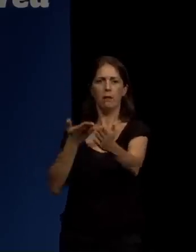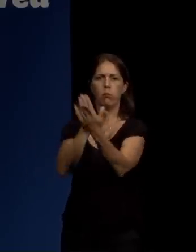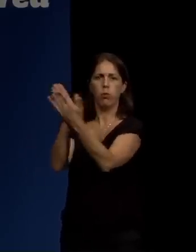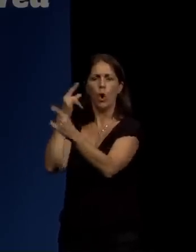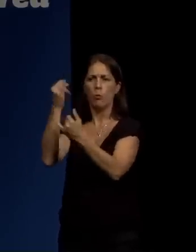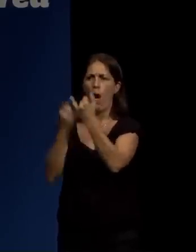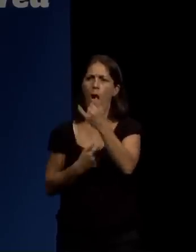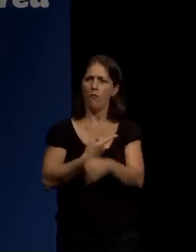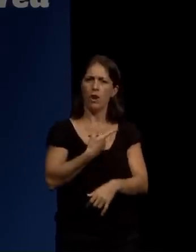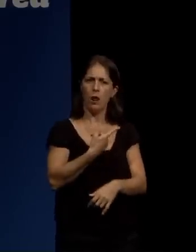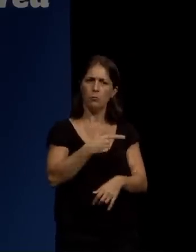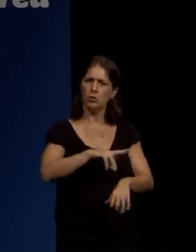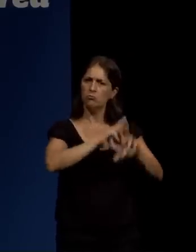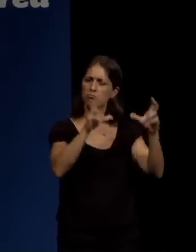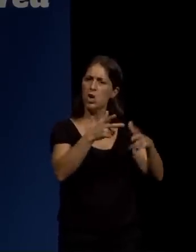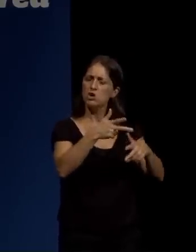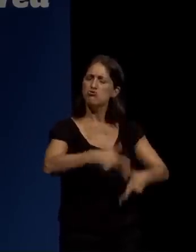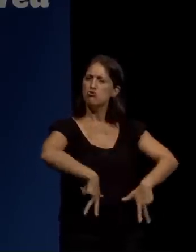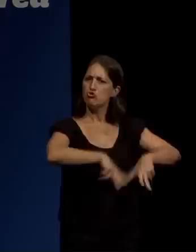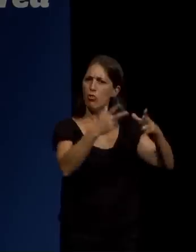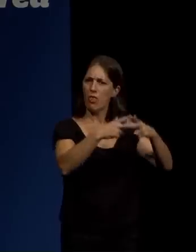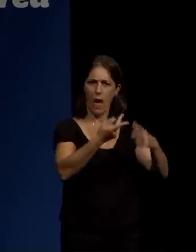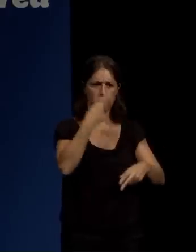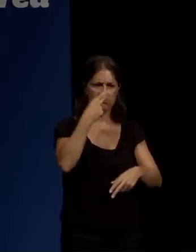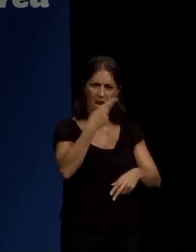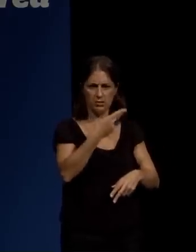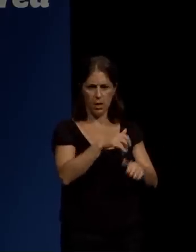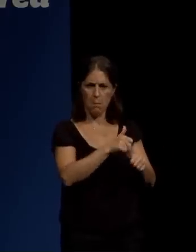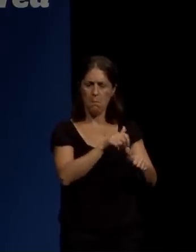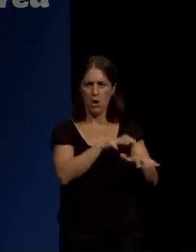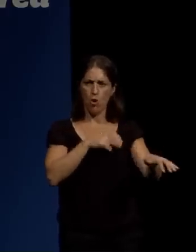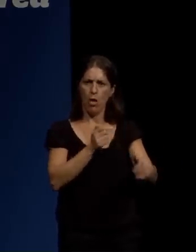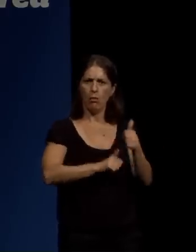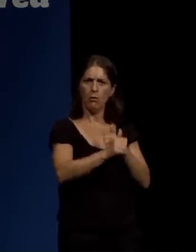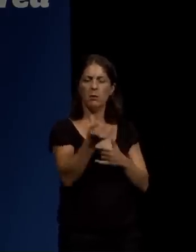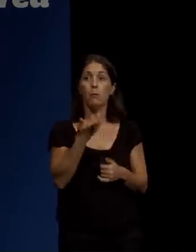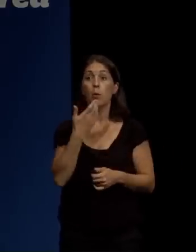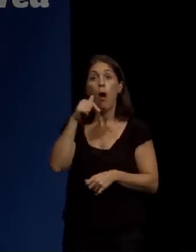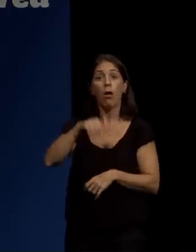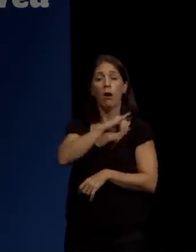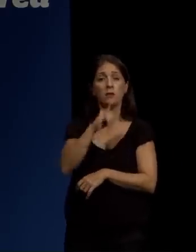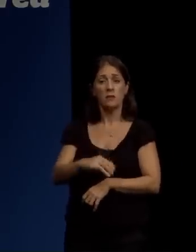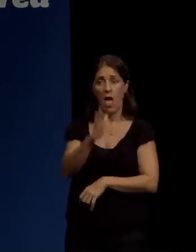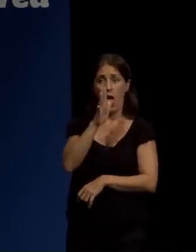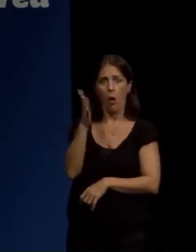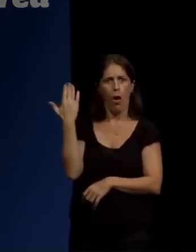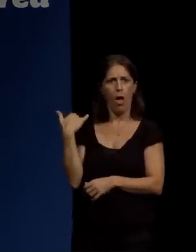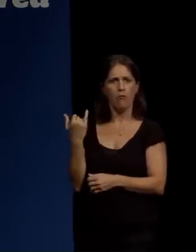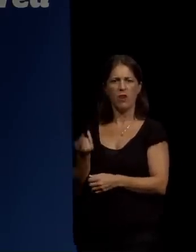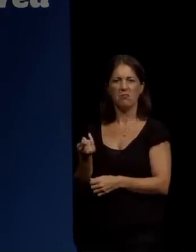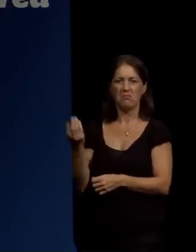das maiorías sociais e que simplificou na xestión da crise da auga que houbo nada máis chegar ao goberno, da que a Xunta